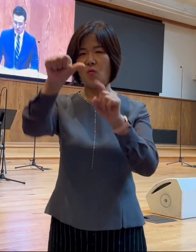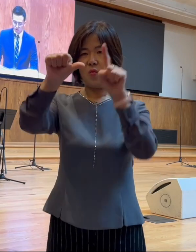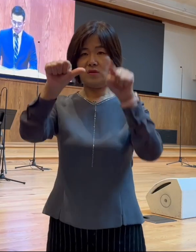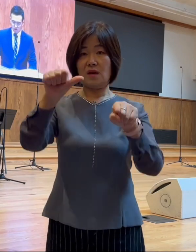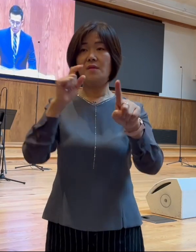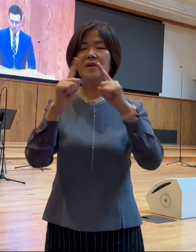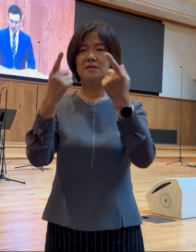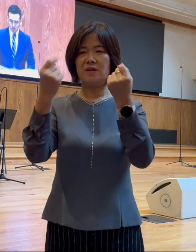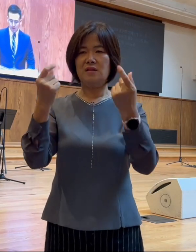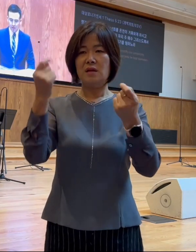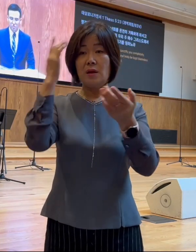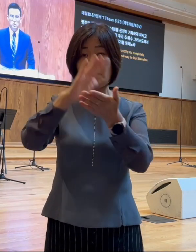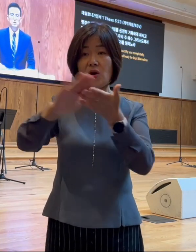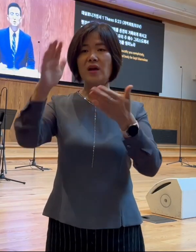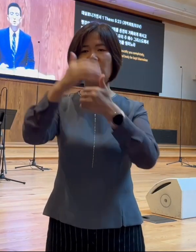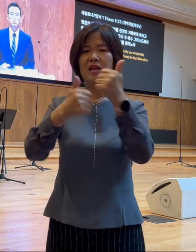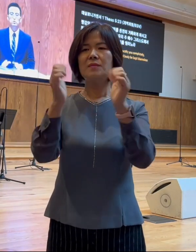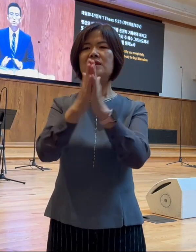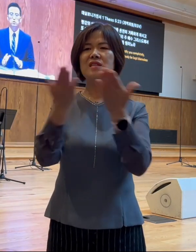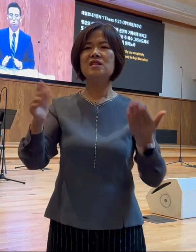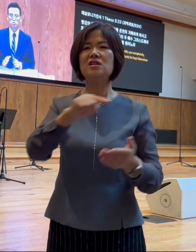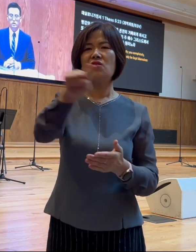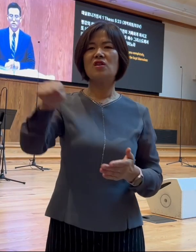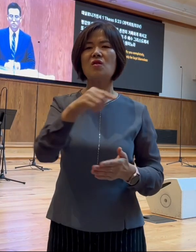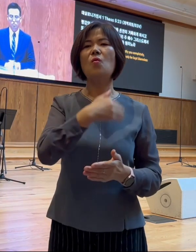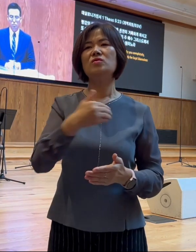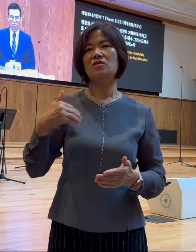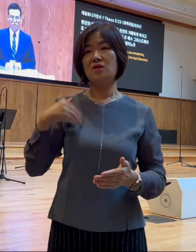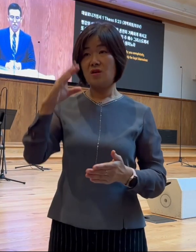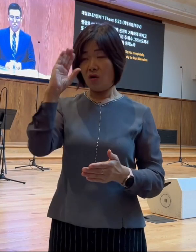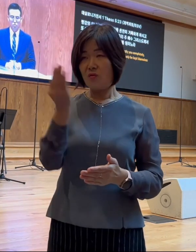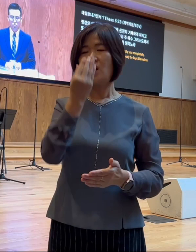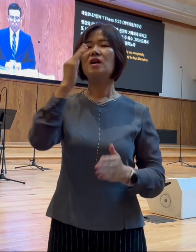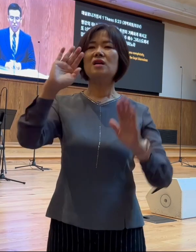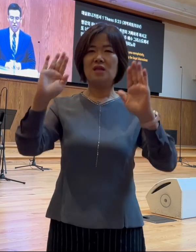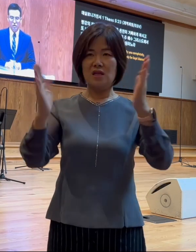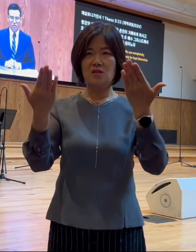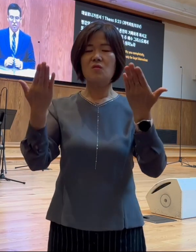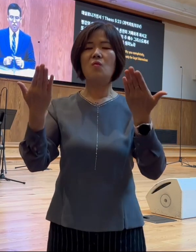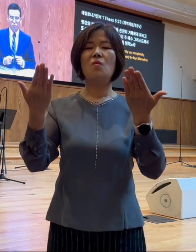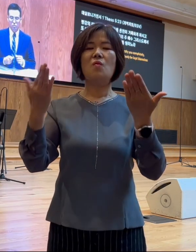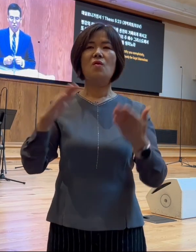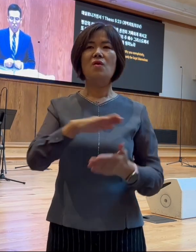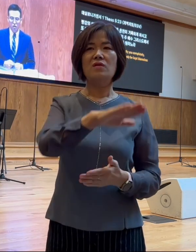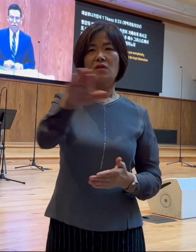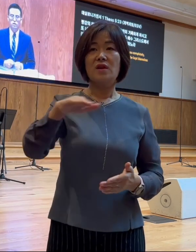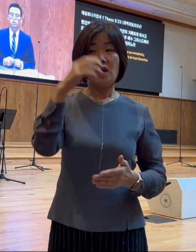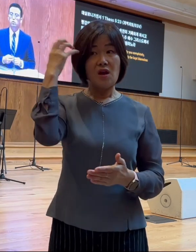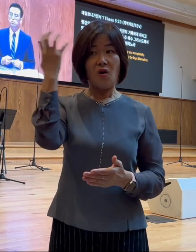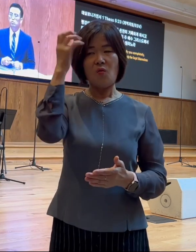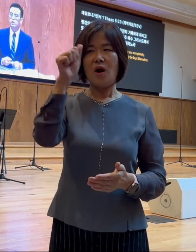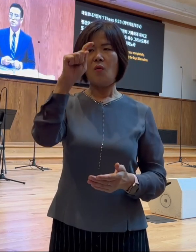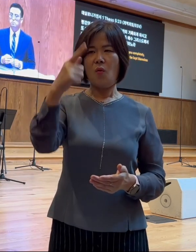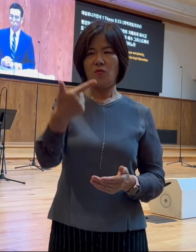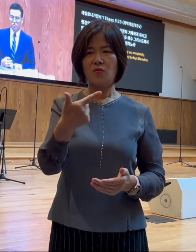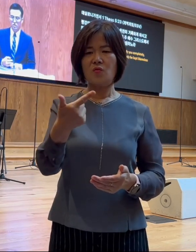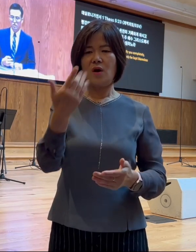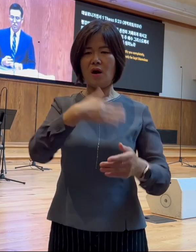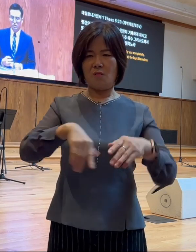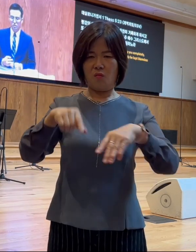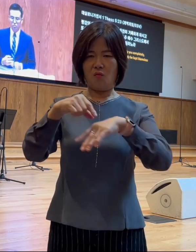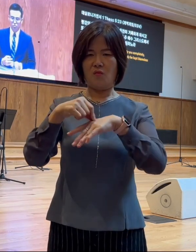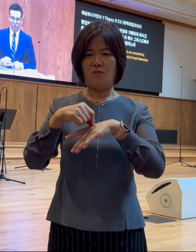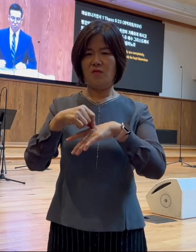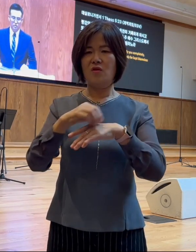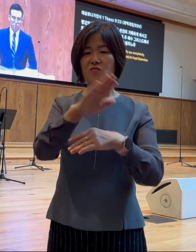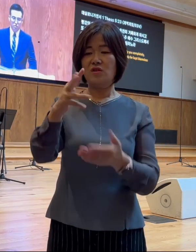말씀하시듯이 평강의 하나님이 친히 너희를 온전히 거룩하게 하시고 온 너희의 온 영과 혼과 몸이